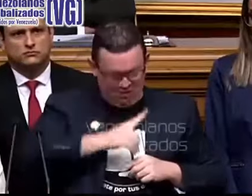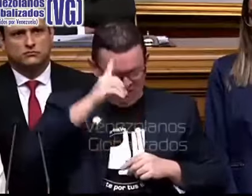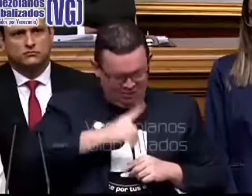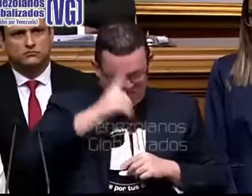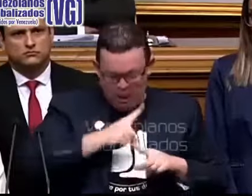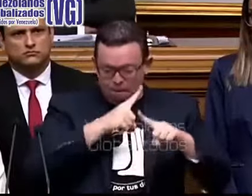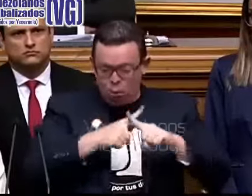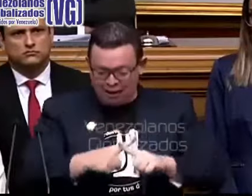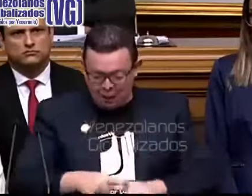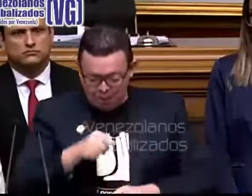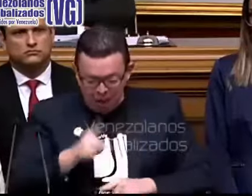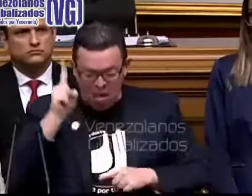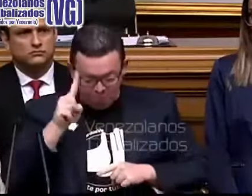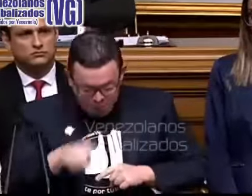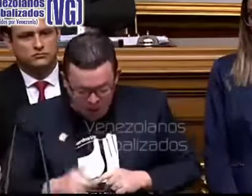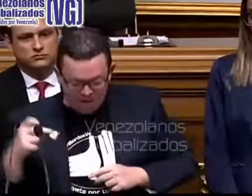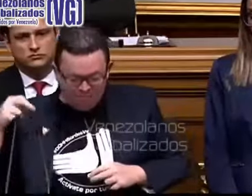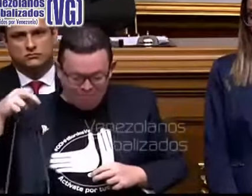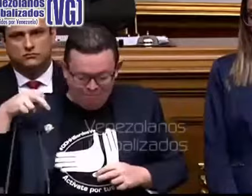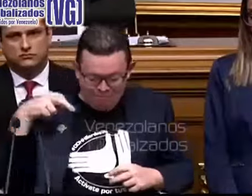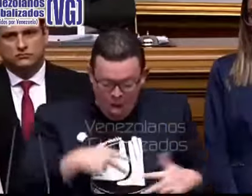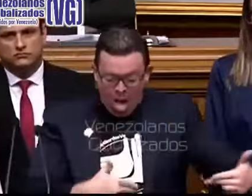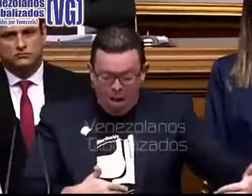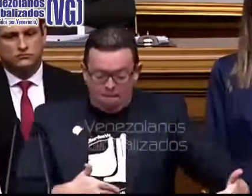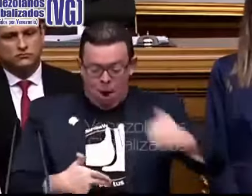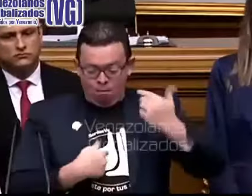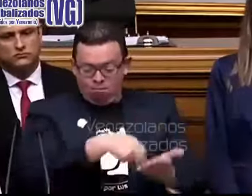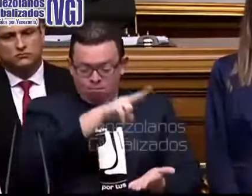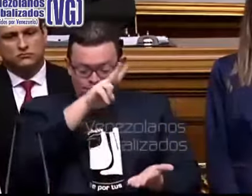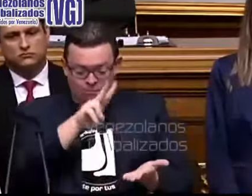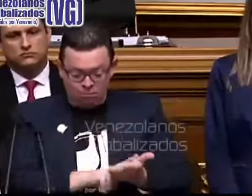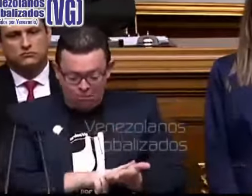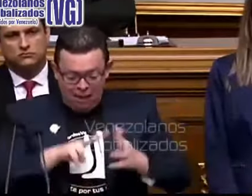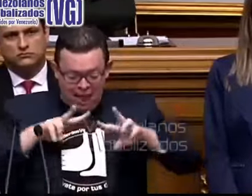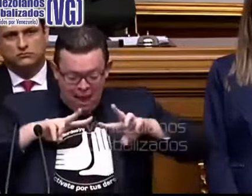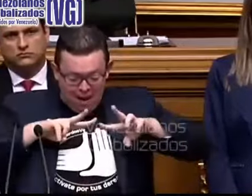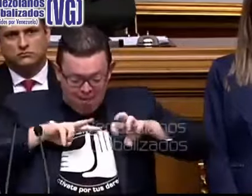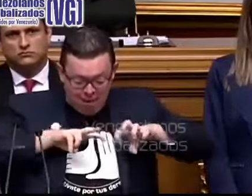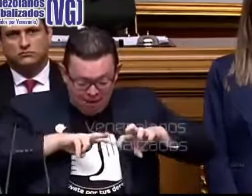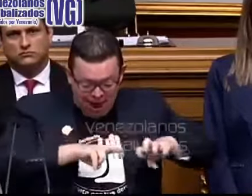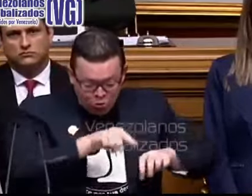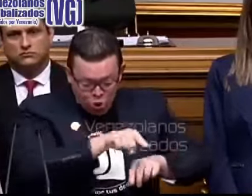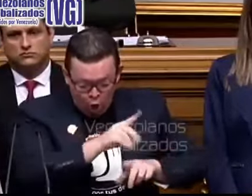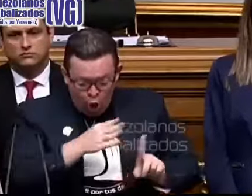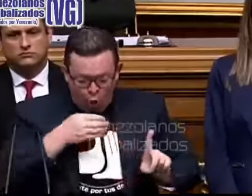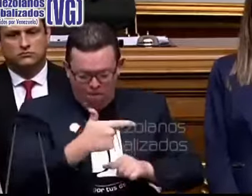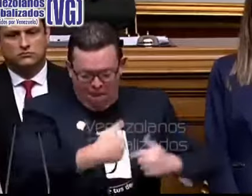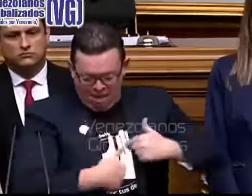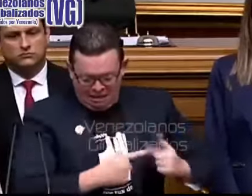Otra persona con discapacidad, discapacidad múltiple en Petare, fue también impactada por algún proyectil,